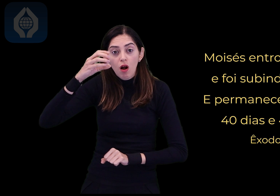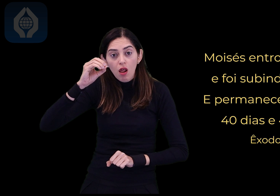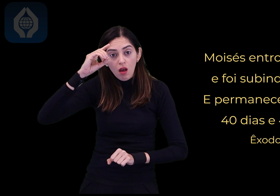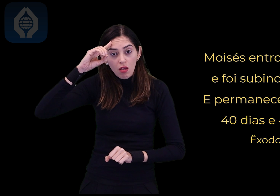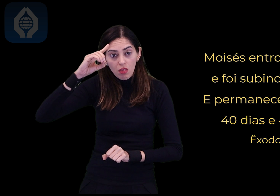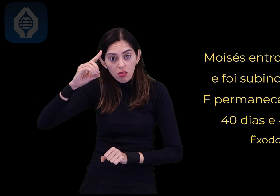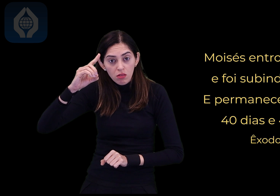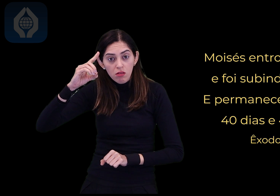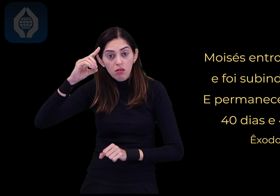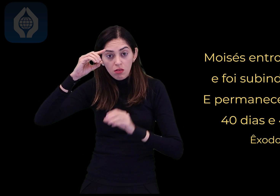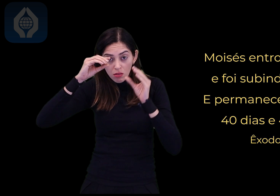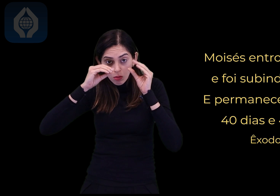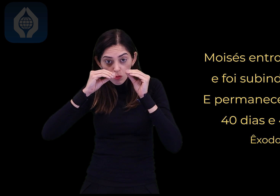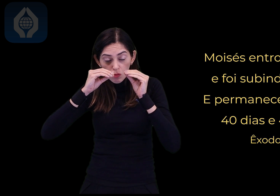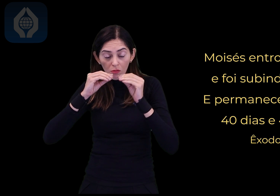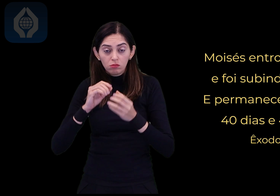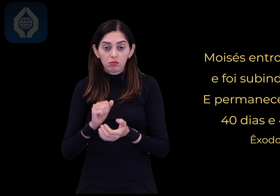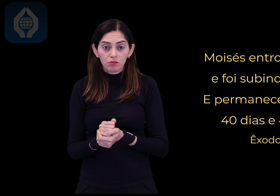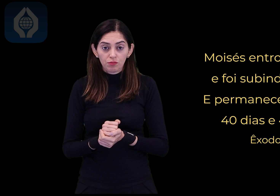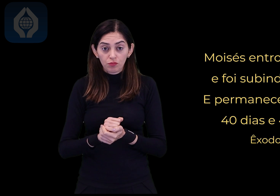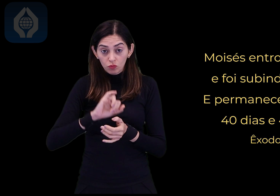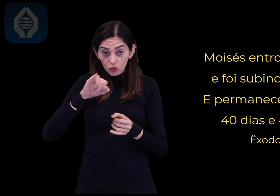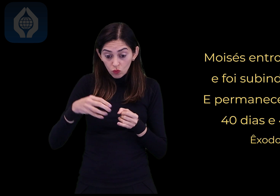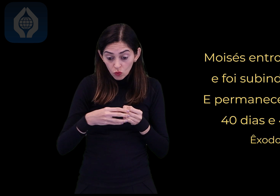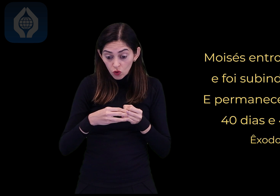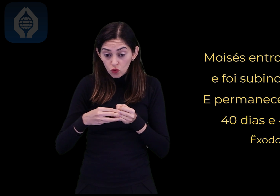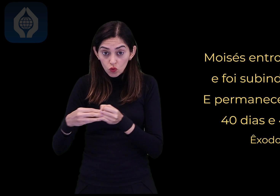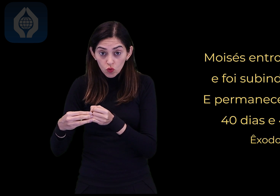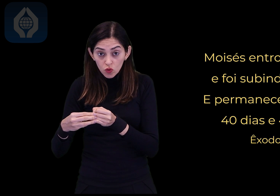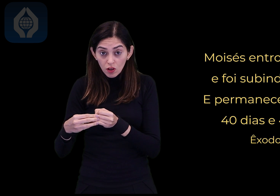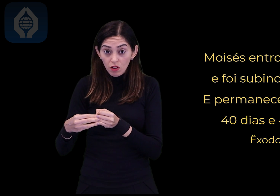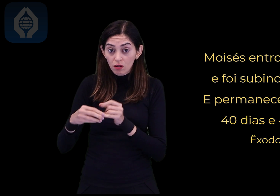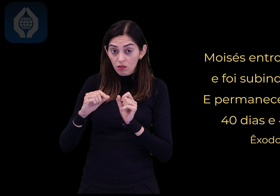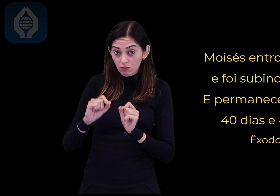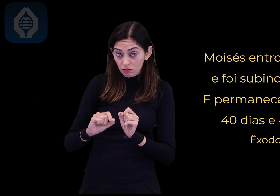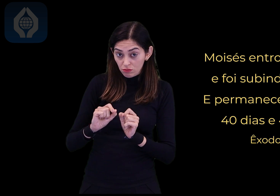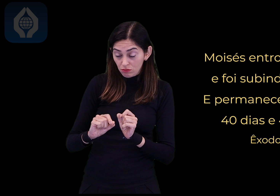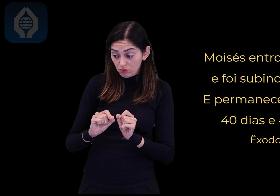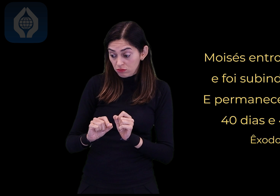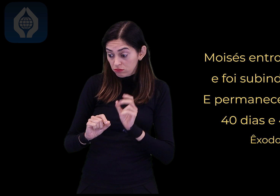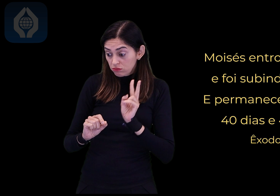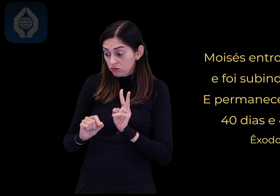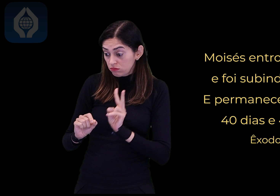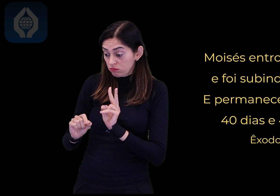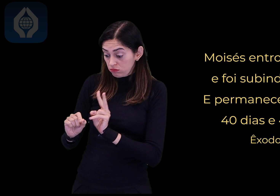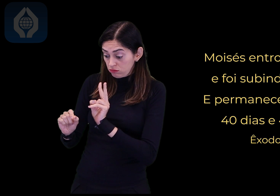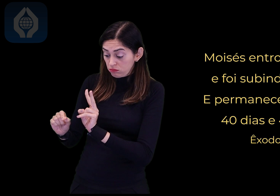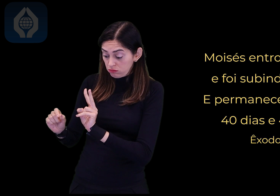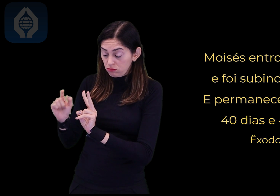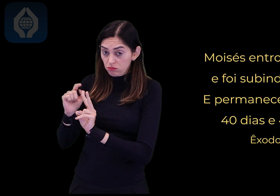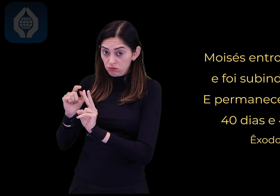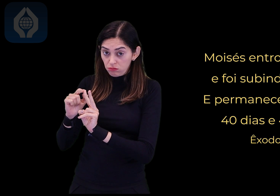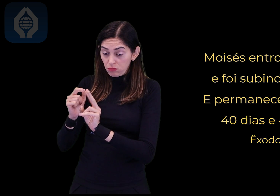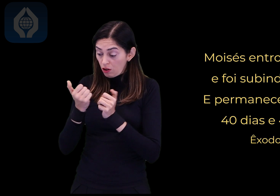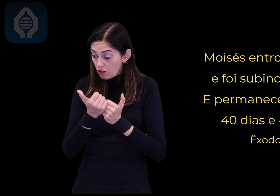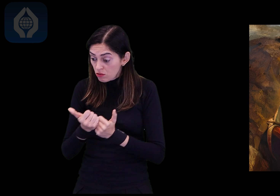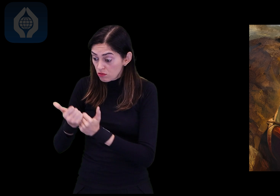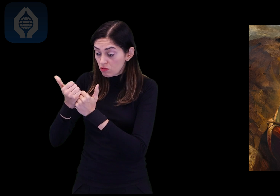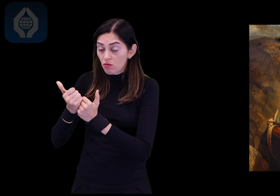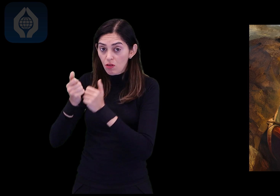jovem chamado Josué acompanhou Moisés. Josué era assistente de Moisés.